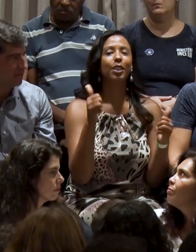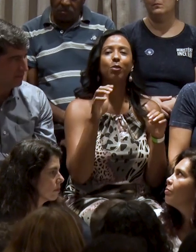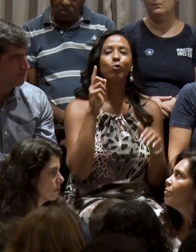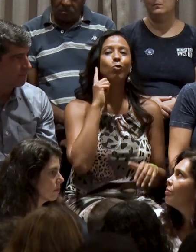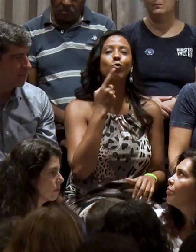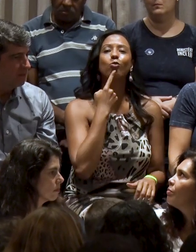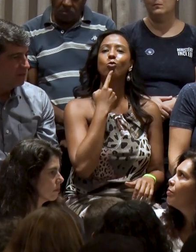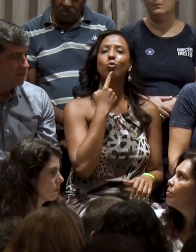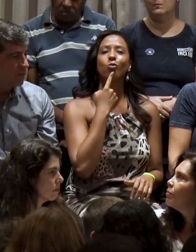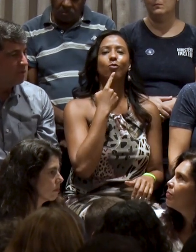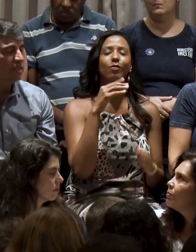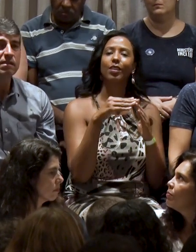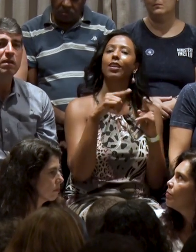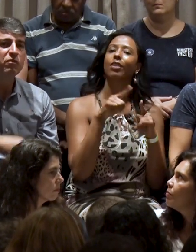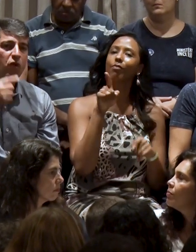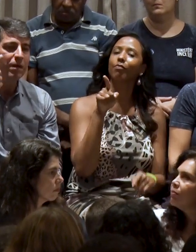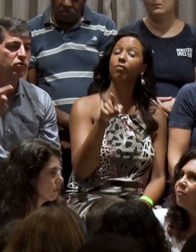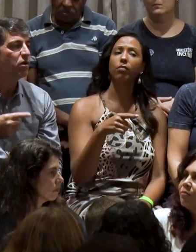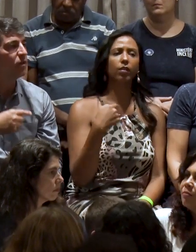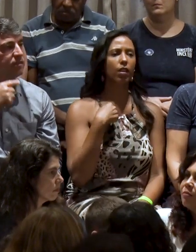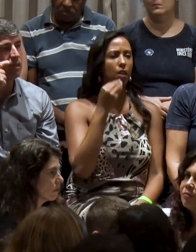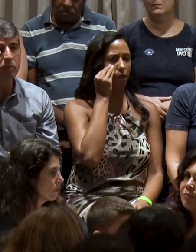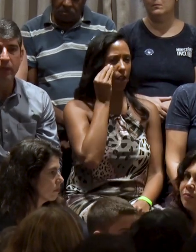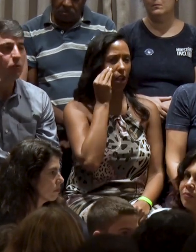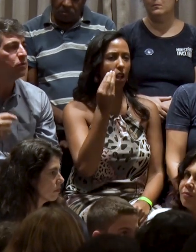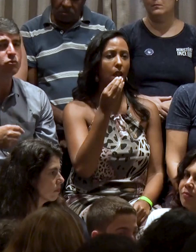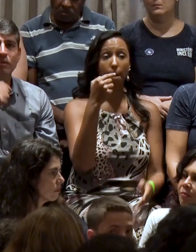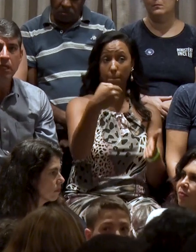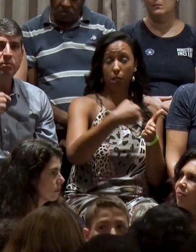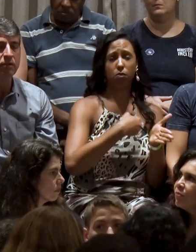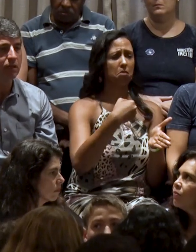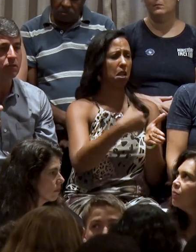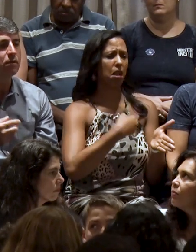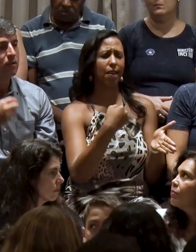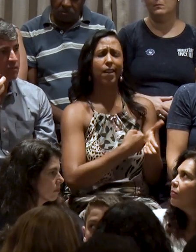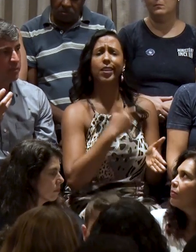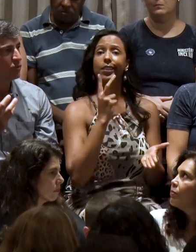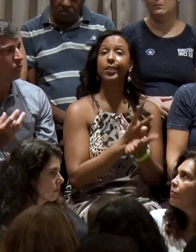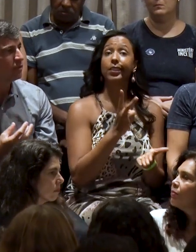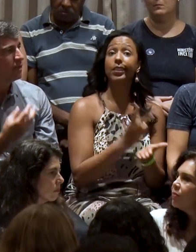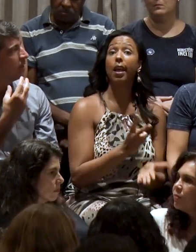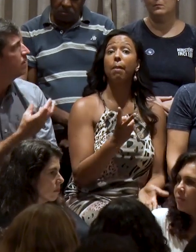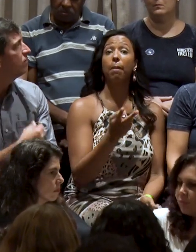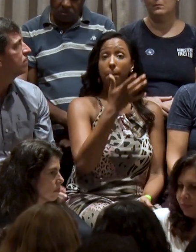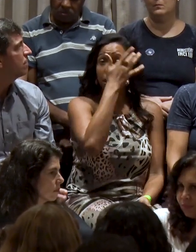centenas. Eu recebo informações, eu recebo perguntas o tempo inteiro de pessoas que têm vocês